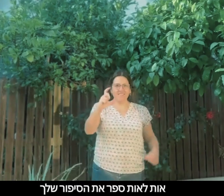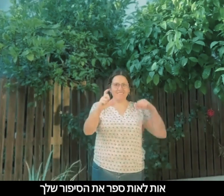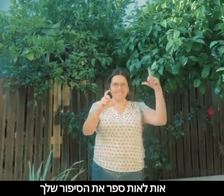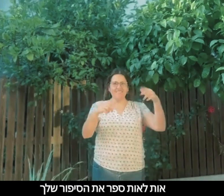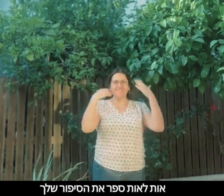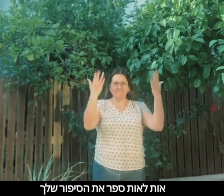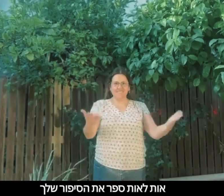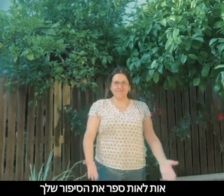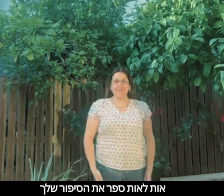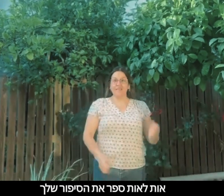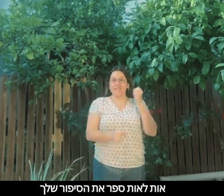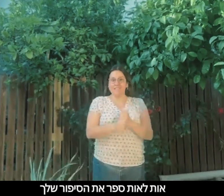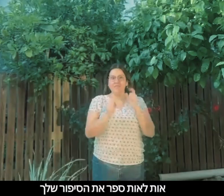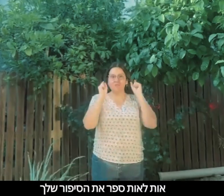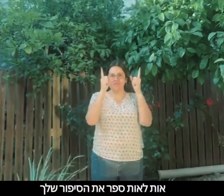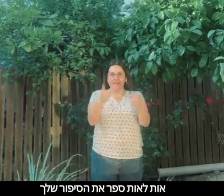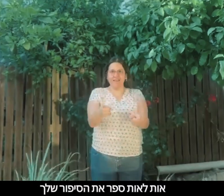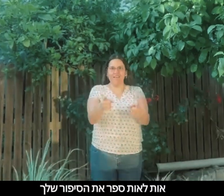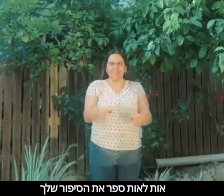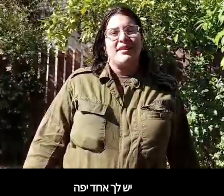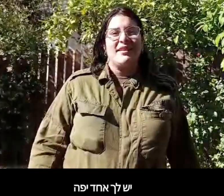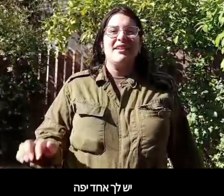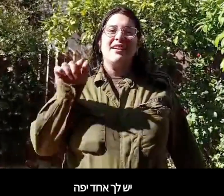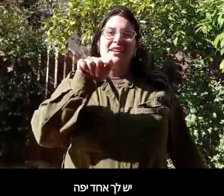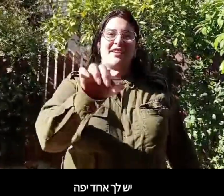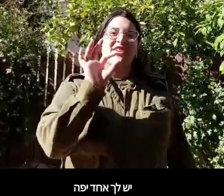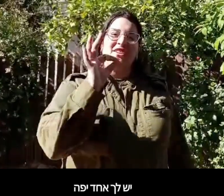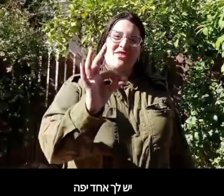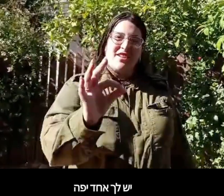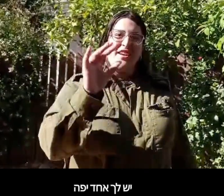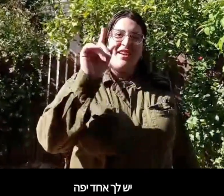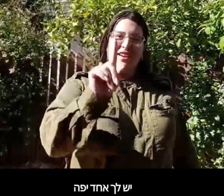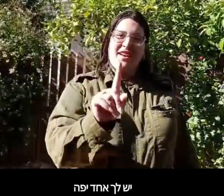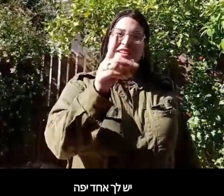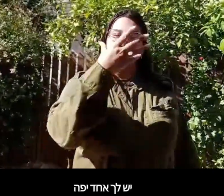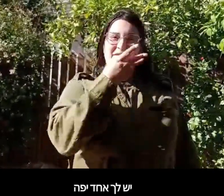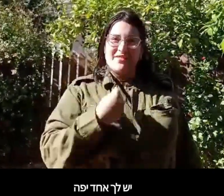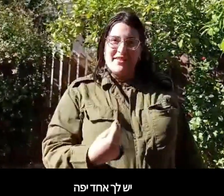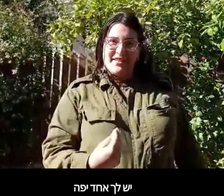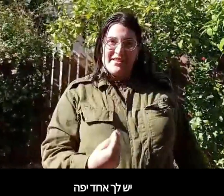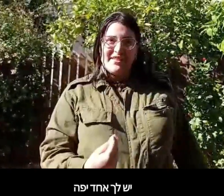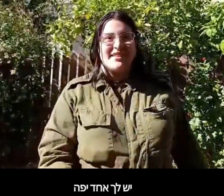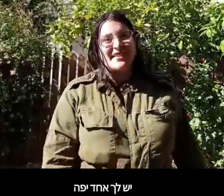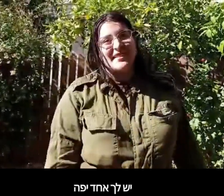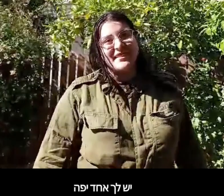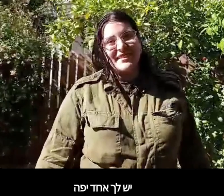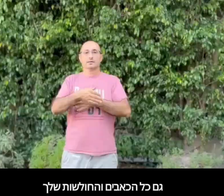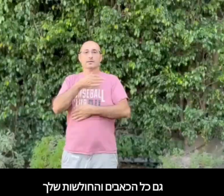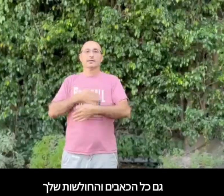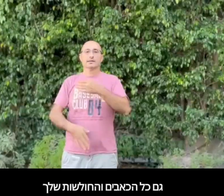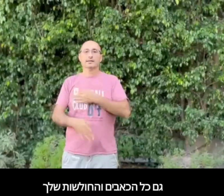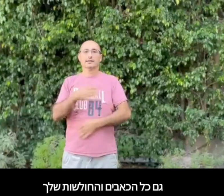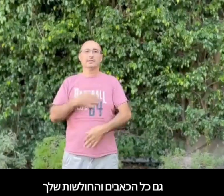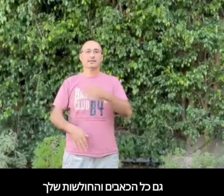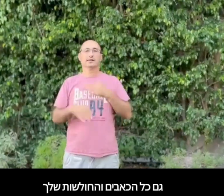אות לעוד ספר את הסיפור שלך, יש לך אחד יפה. גם כל